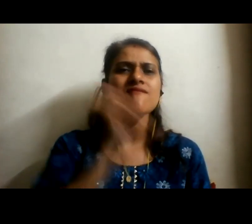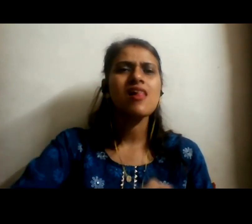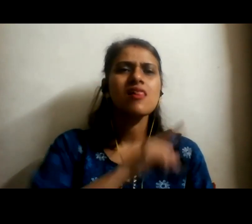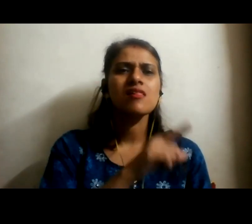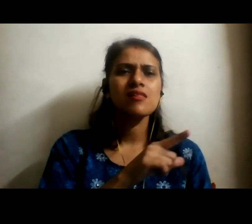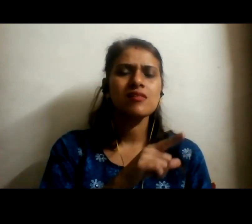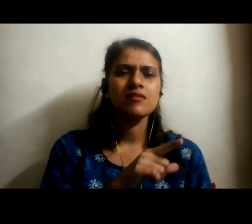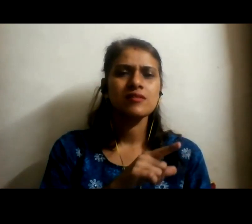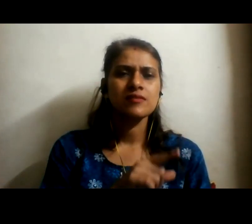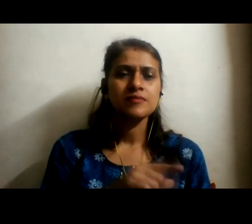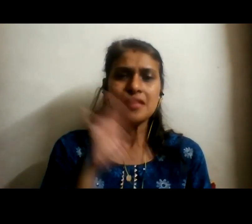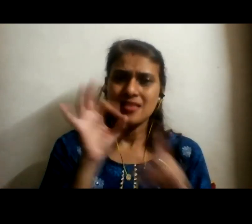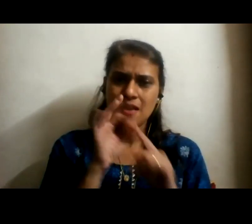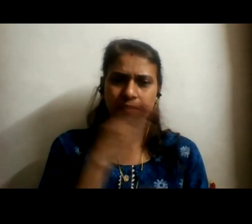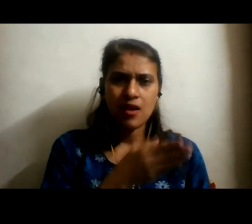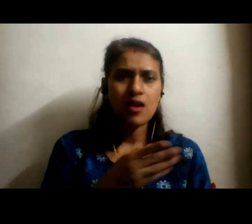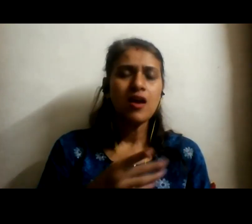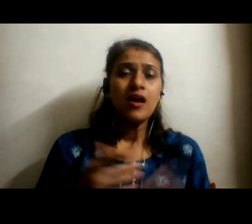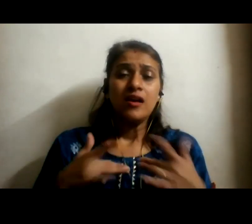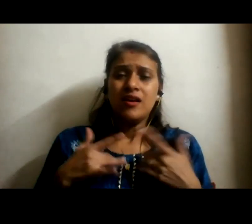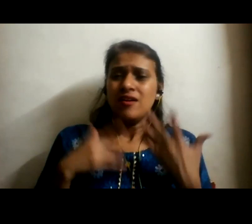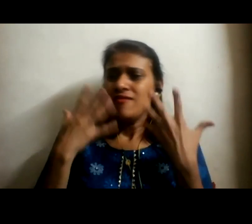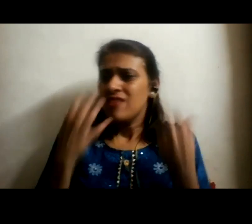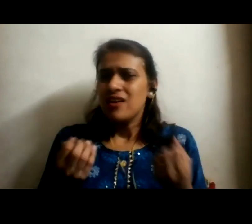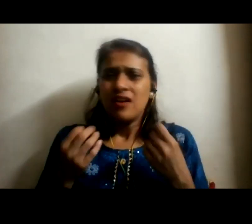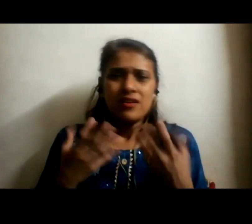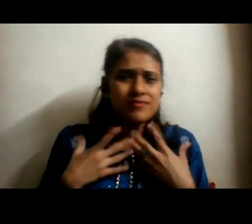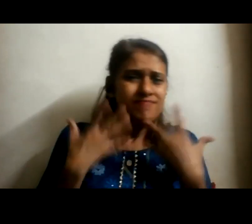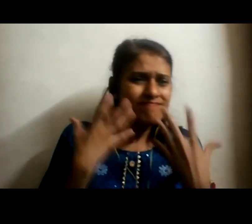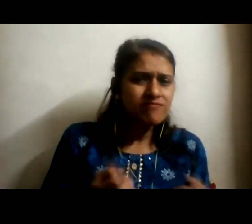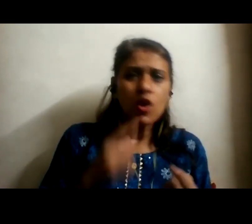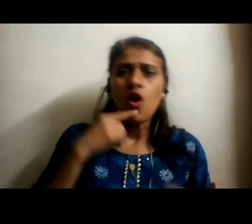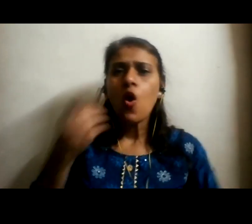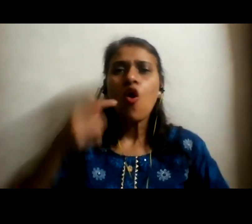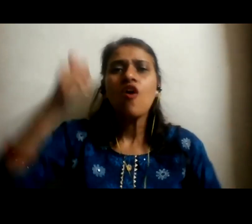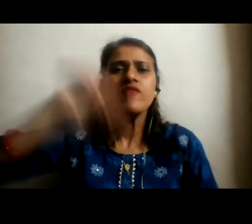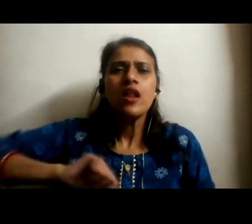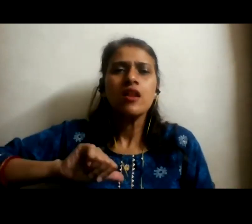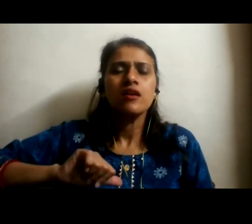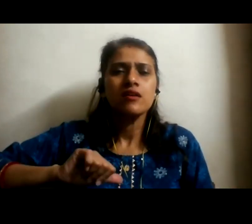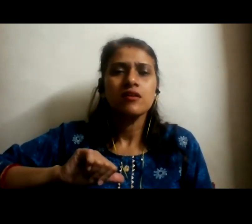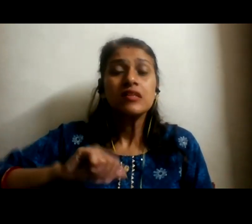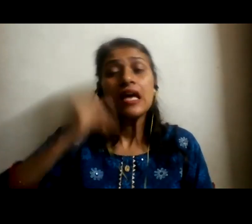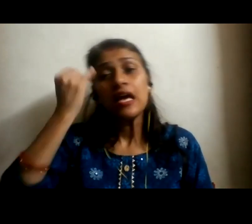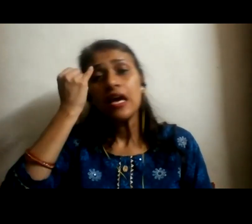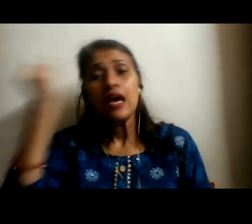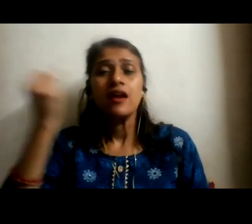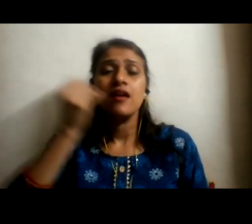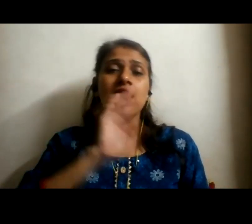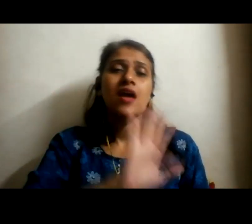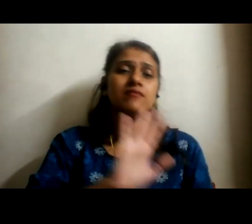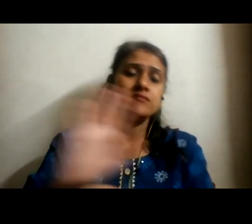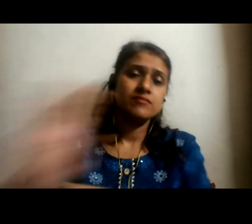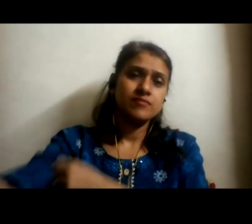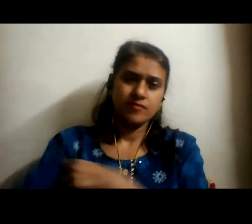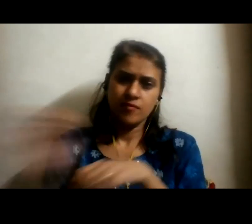वॉइस अपने इच्छा अनुसार अपनी जरूरतें बता पाते, प्रोवाइडेड हम उनको वो मौका दे पाए। हमने कैरियर काउंसलिंग